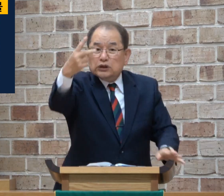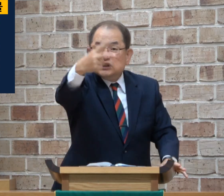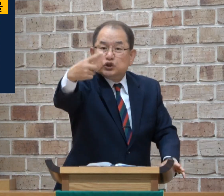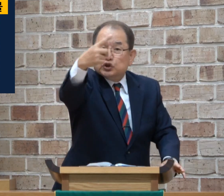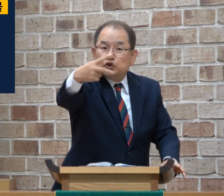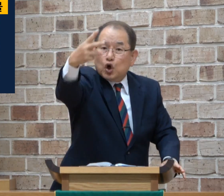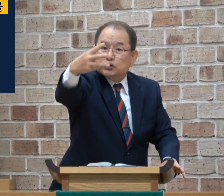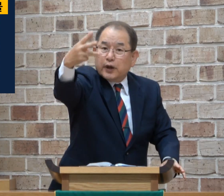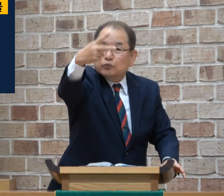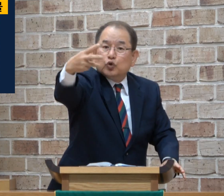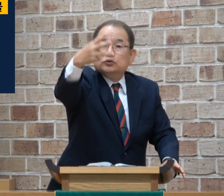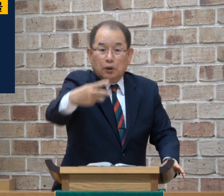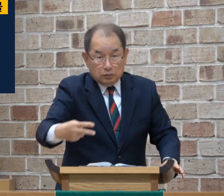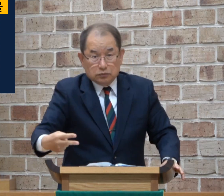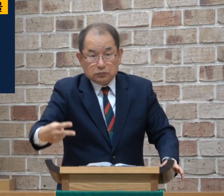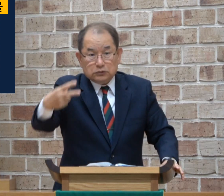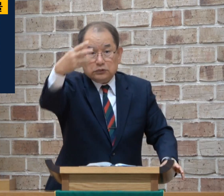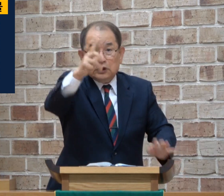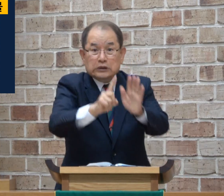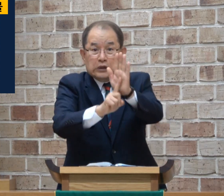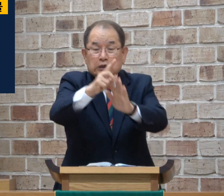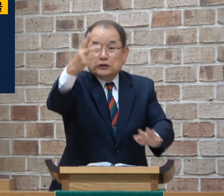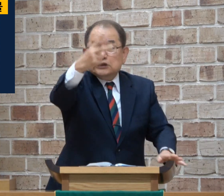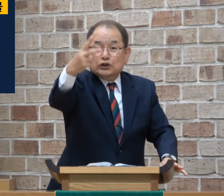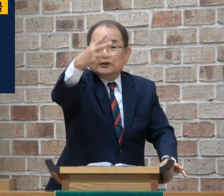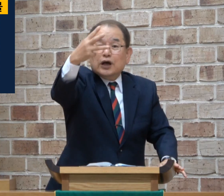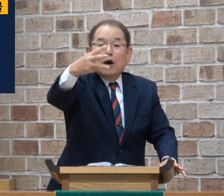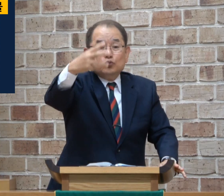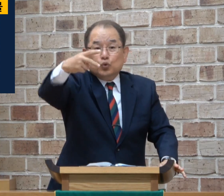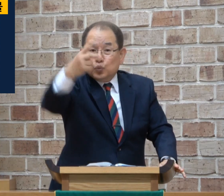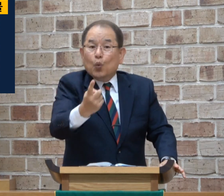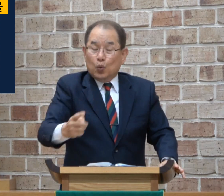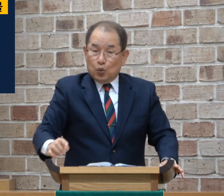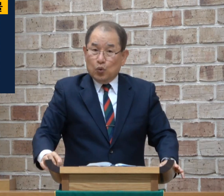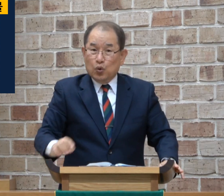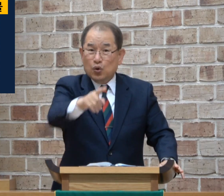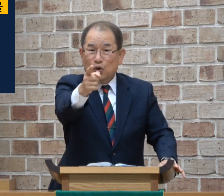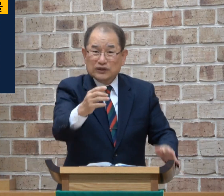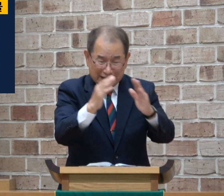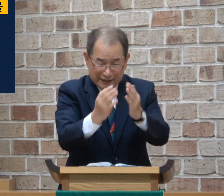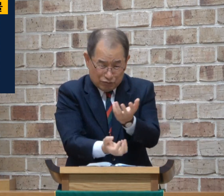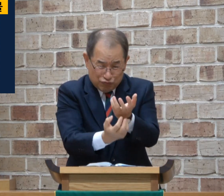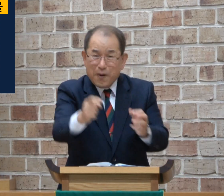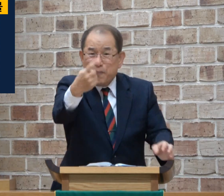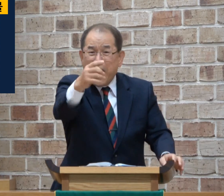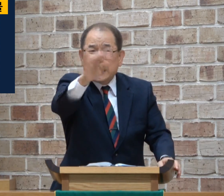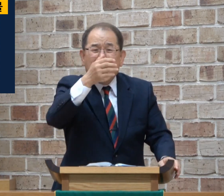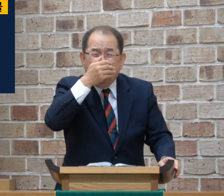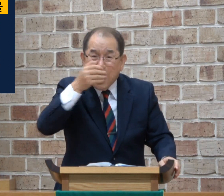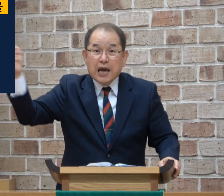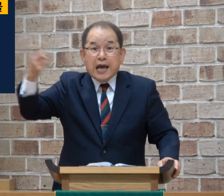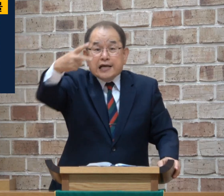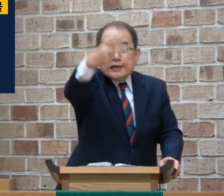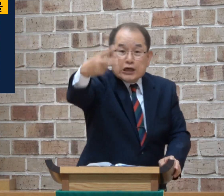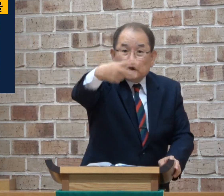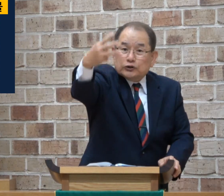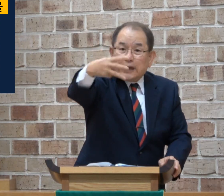정도 되는 뜨거운 불입니다. 물을 끓는 온도가 100도인데 2000, 3000도